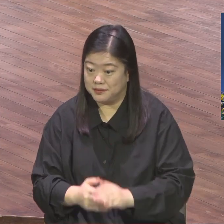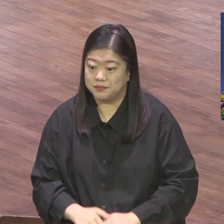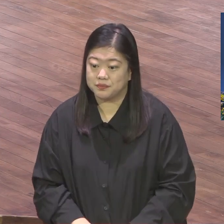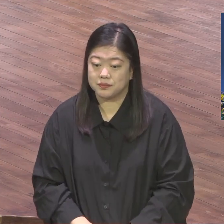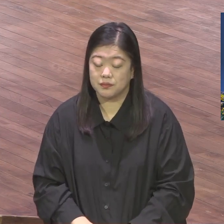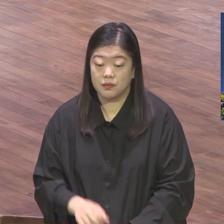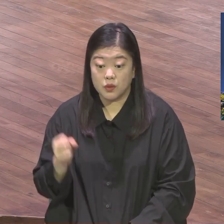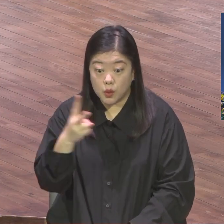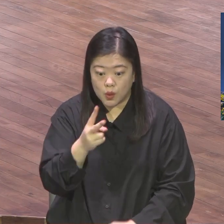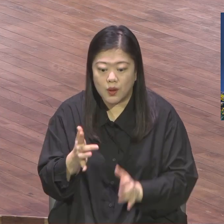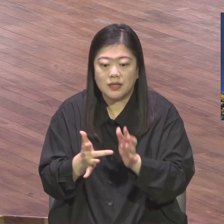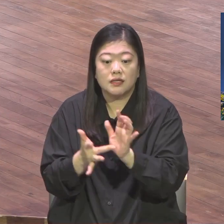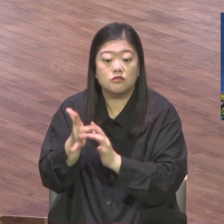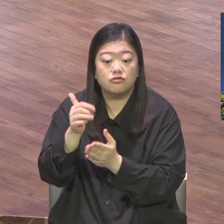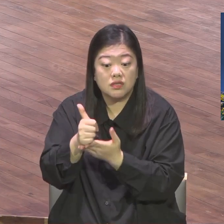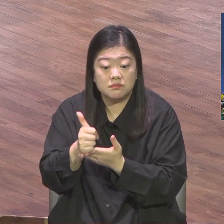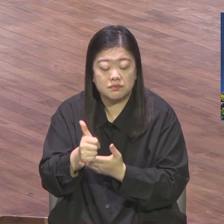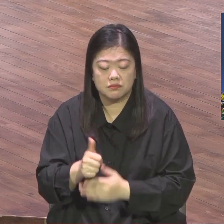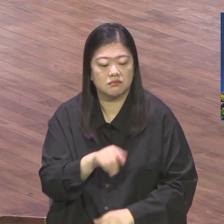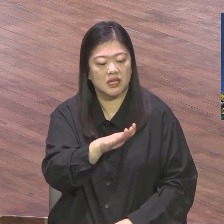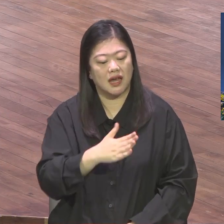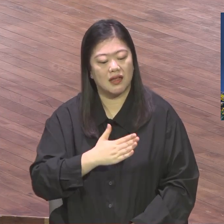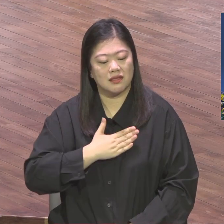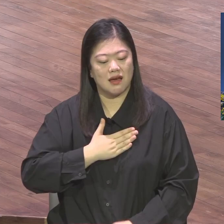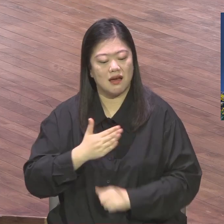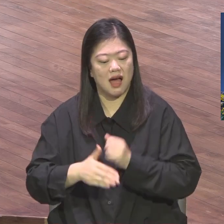이겼다는 사실이에요. 말씀으로